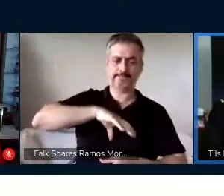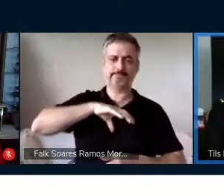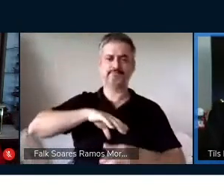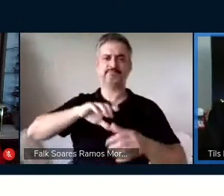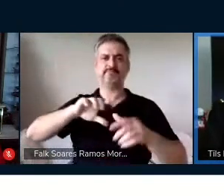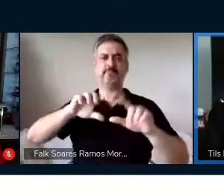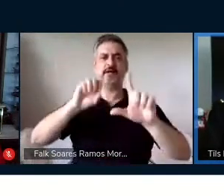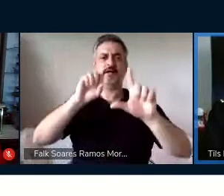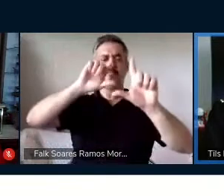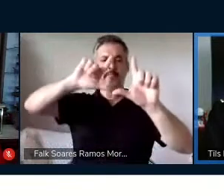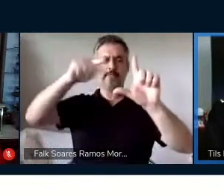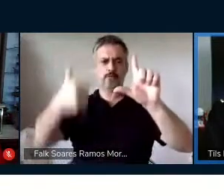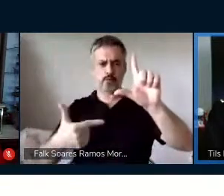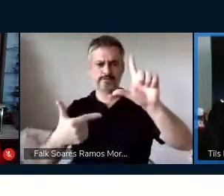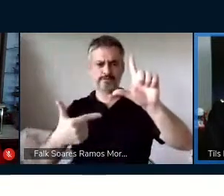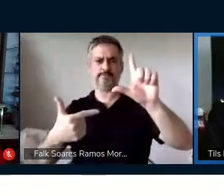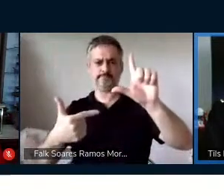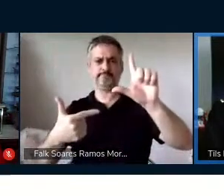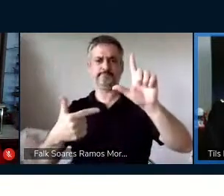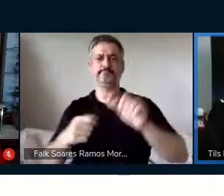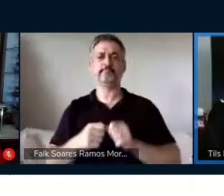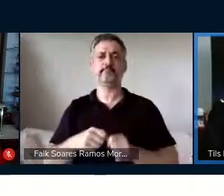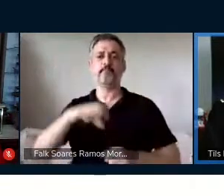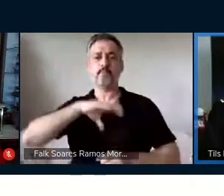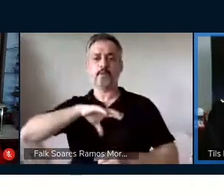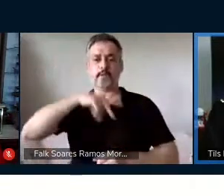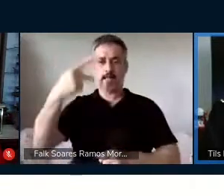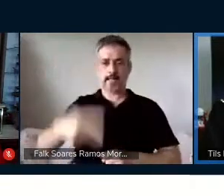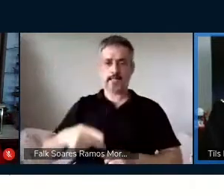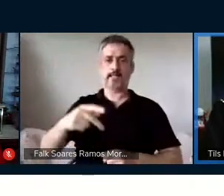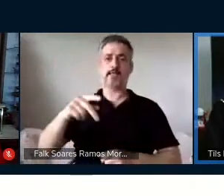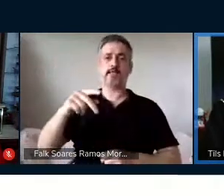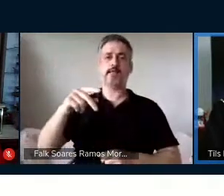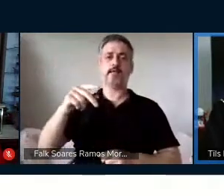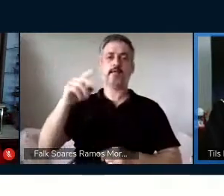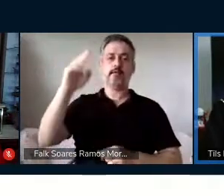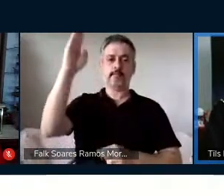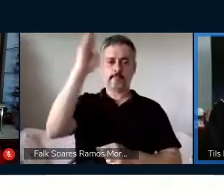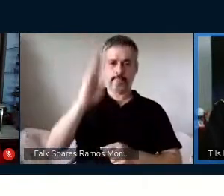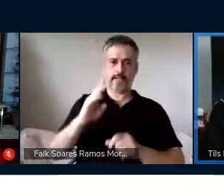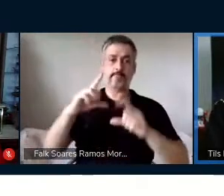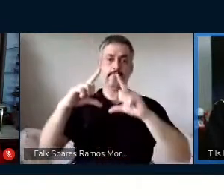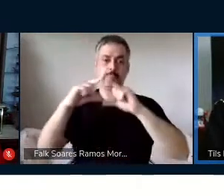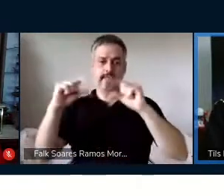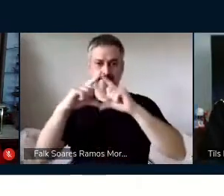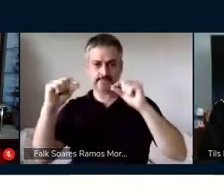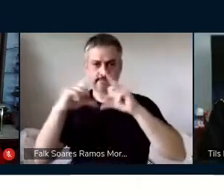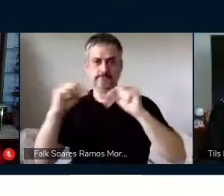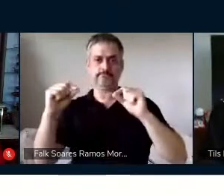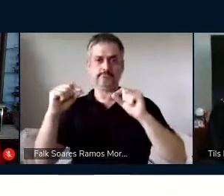de sinais brasileira, português como segunda língua, LSB-PSL, e